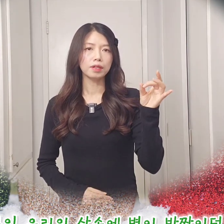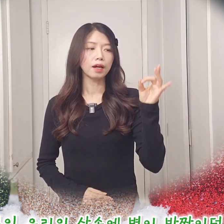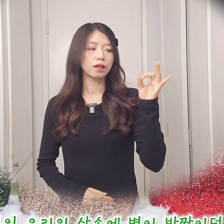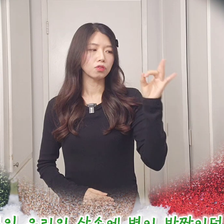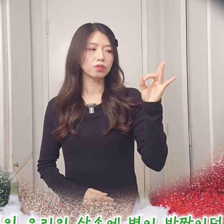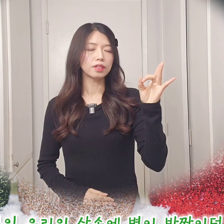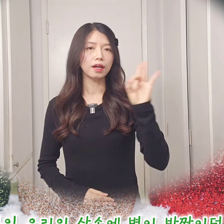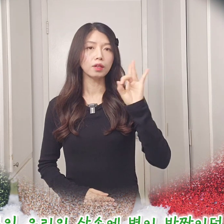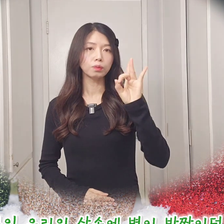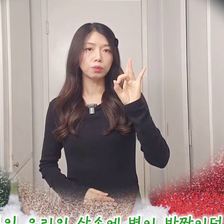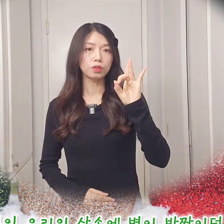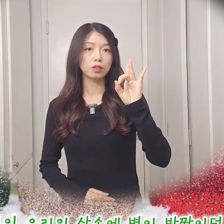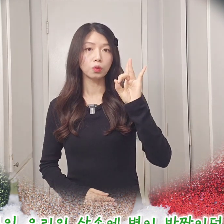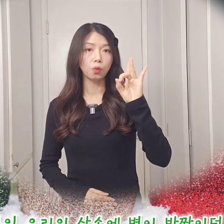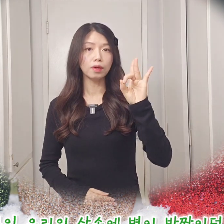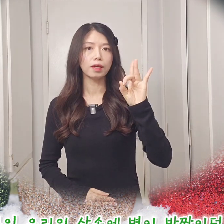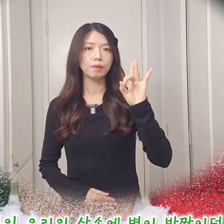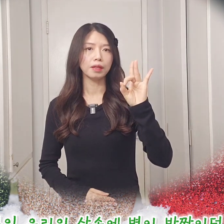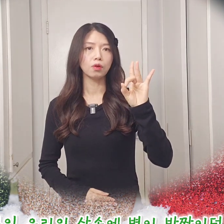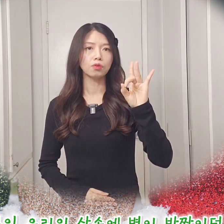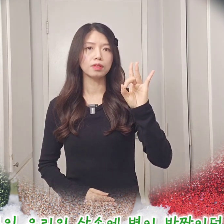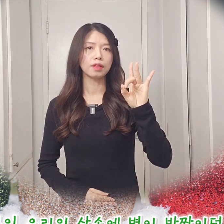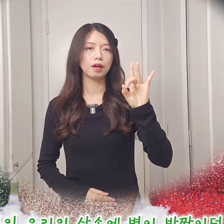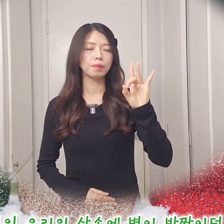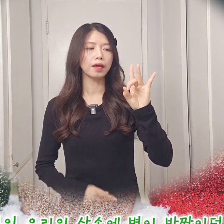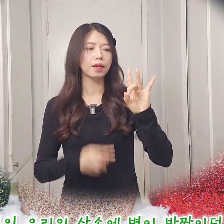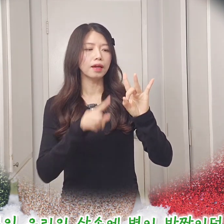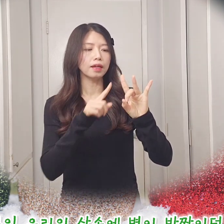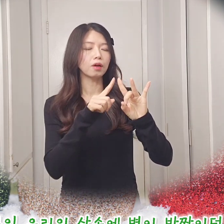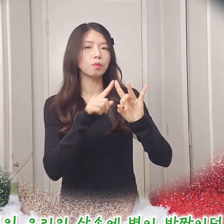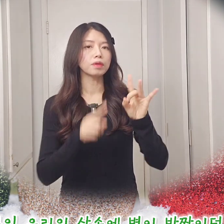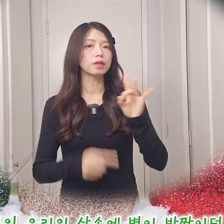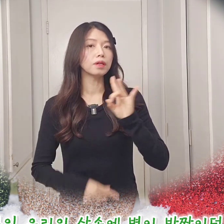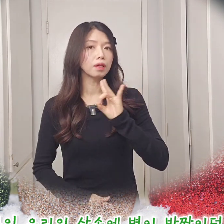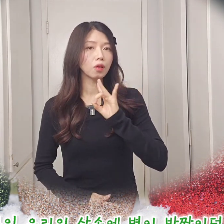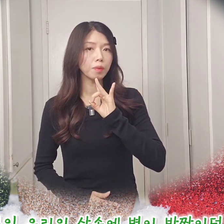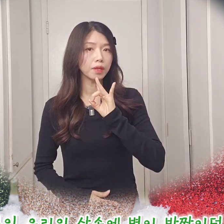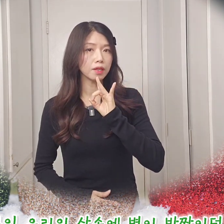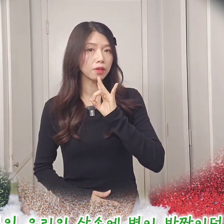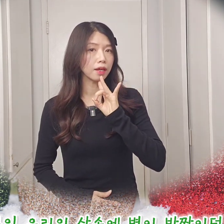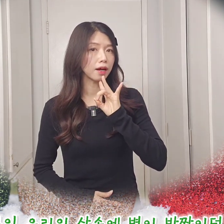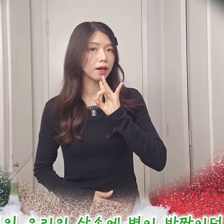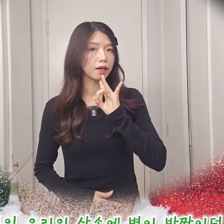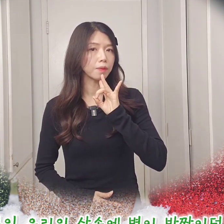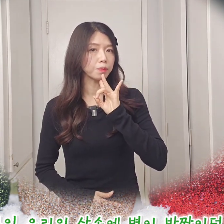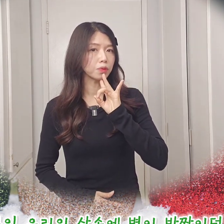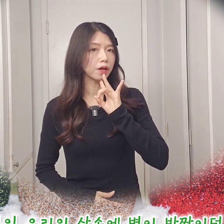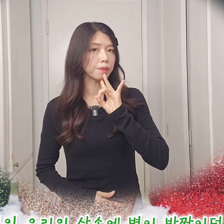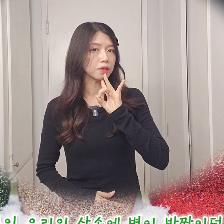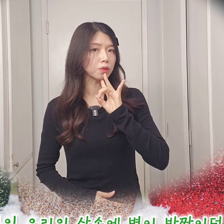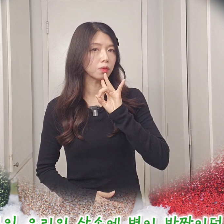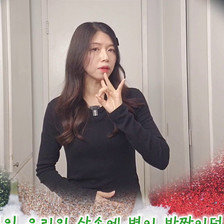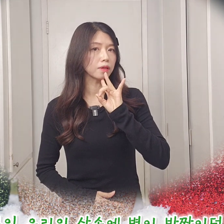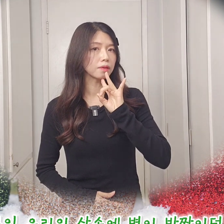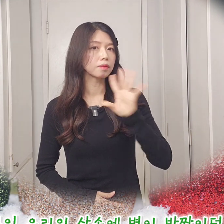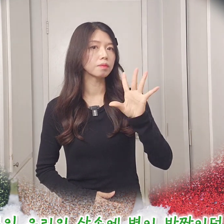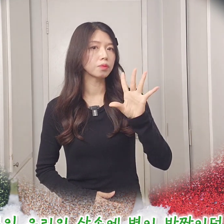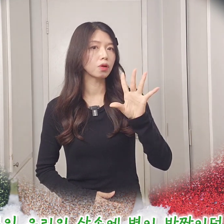엄지랑 중지랑 붙여서 동그랗게 만들어 주신 다음에 이 검지를 턱 밑에 대셨다가 앞으로 나가면서 손을 풀어주시면